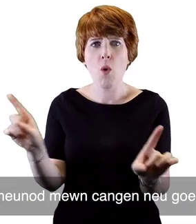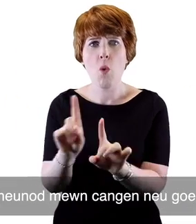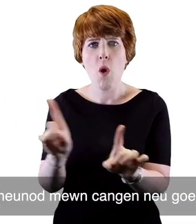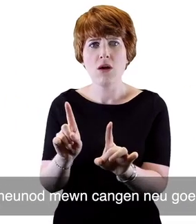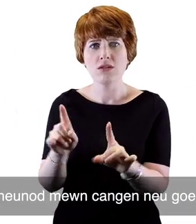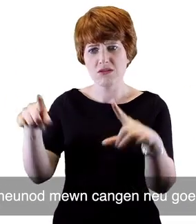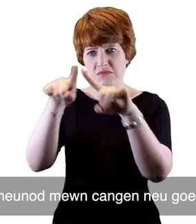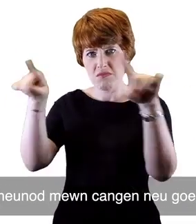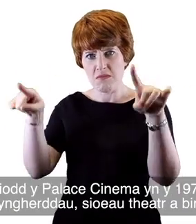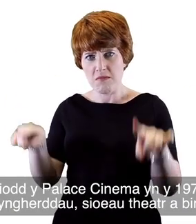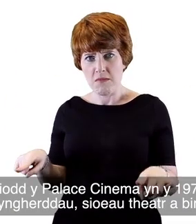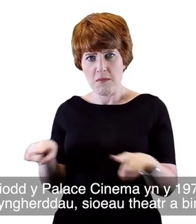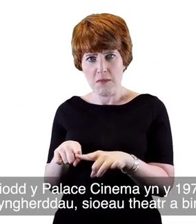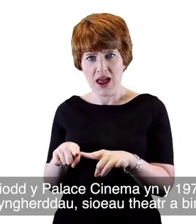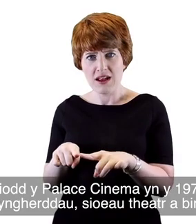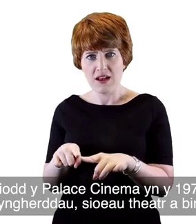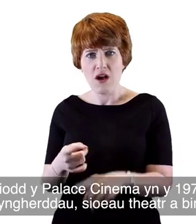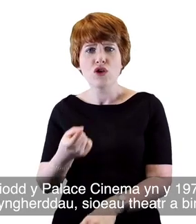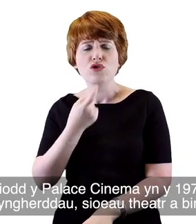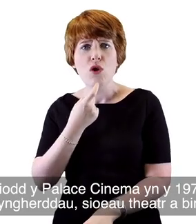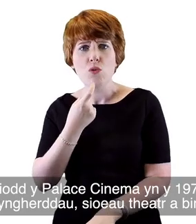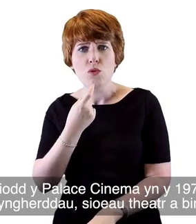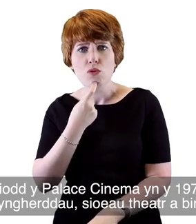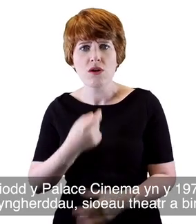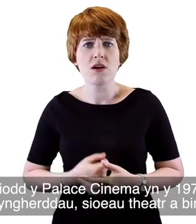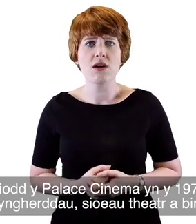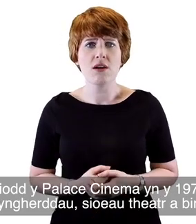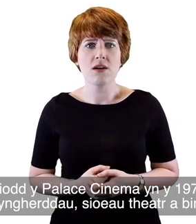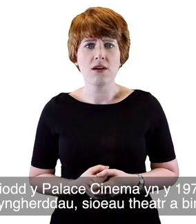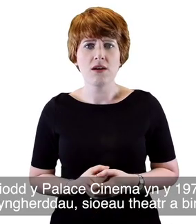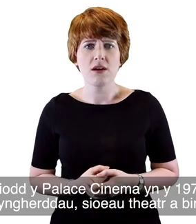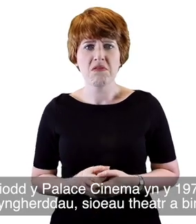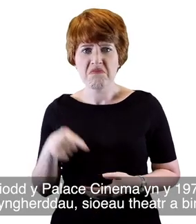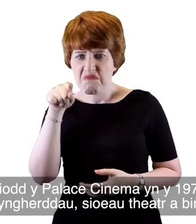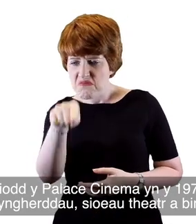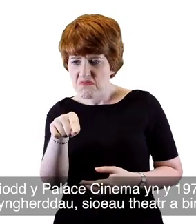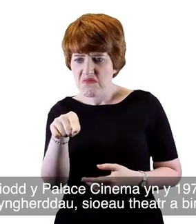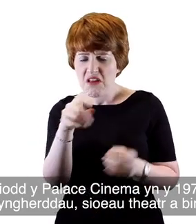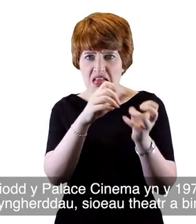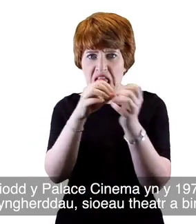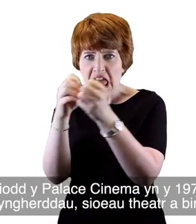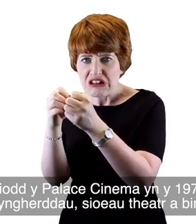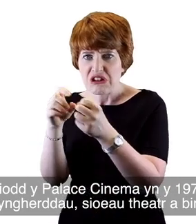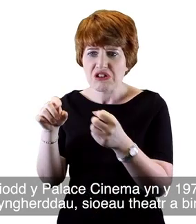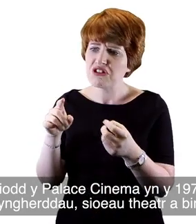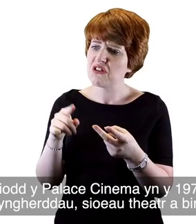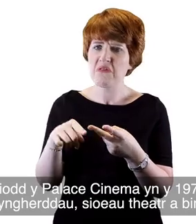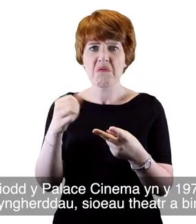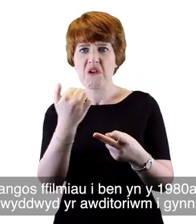coedan. Arallgyfeiriodd y Palace Cinema yn y 1970au i gynnal cyngherddau, sioeau theatr a bingo.